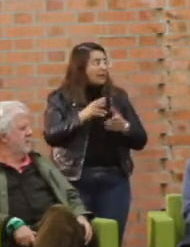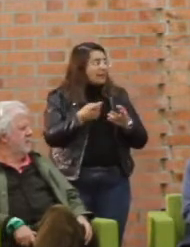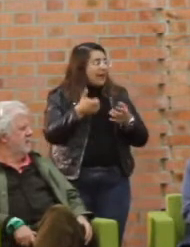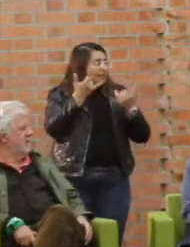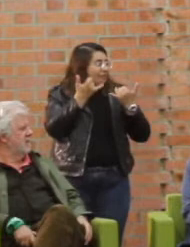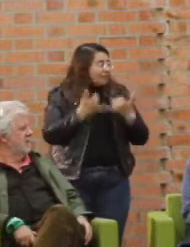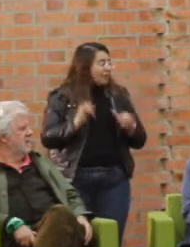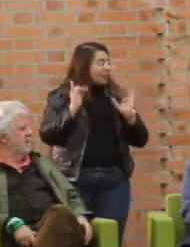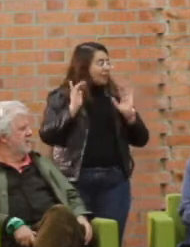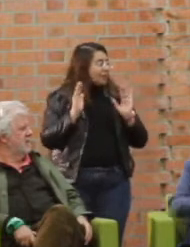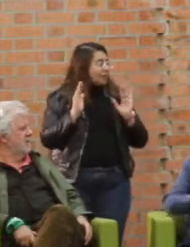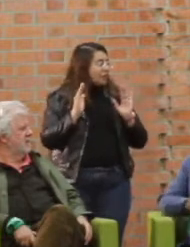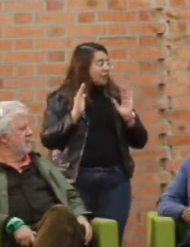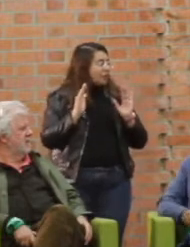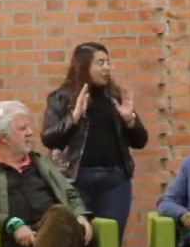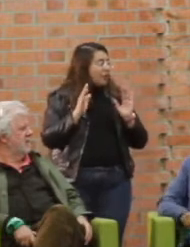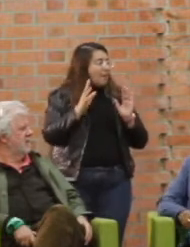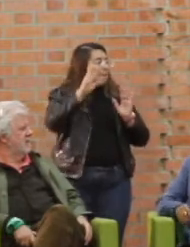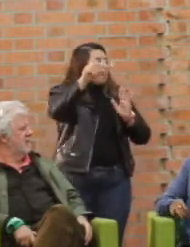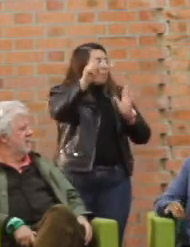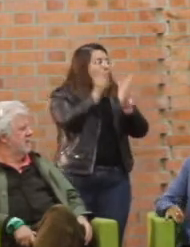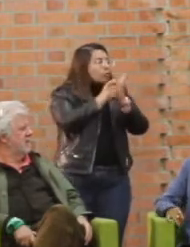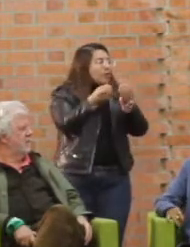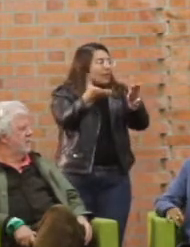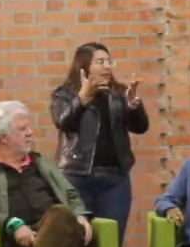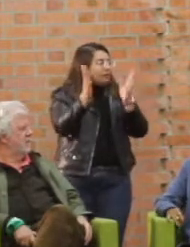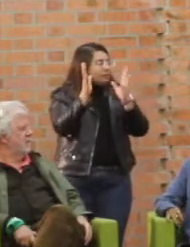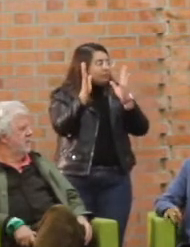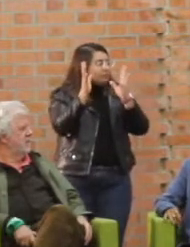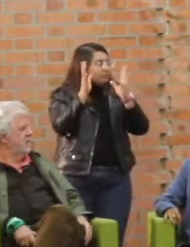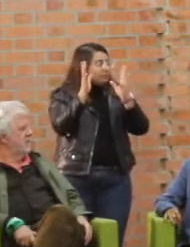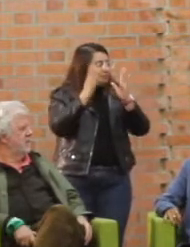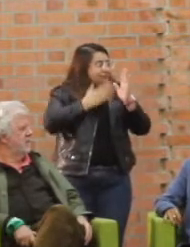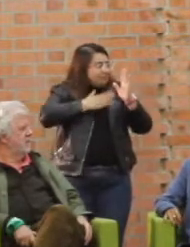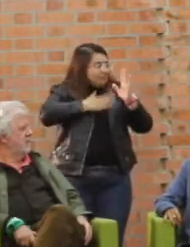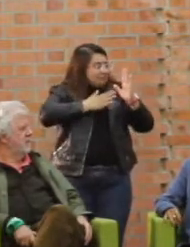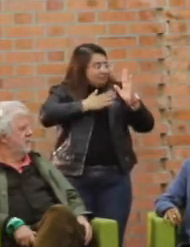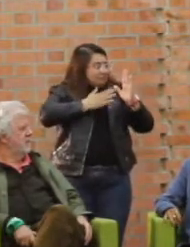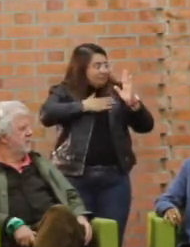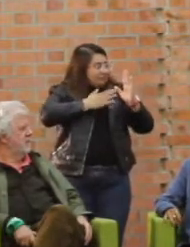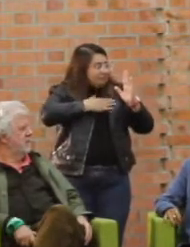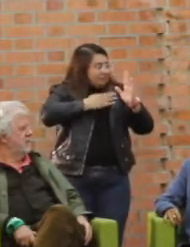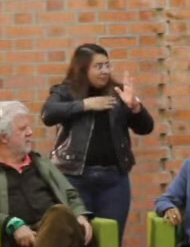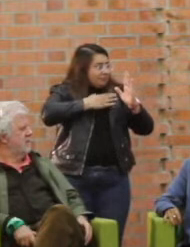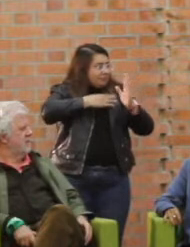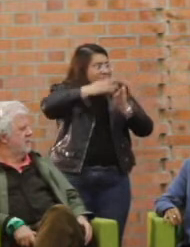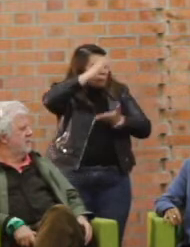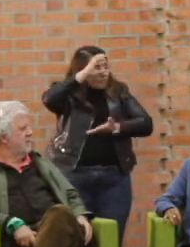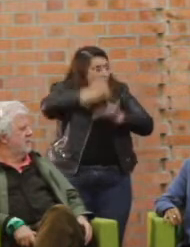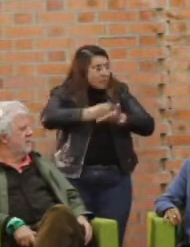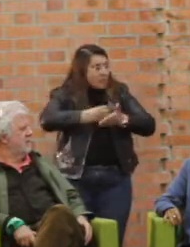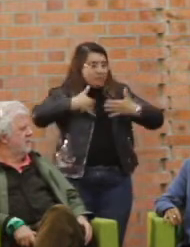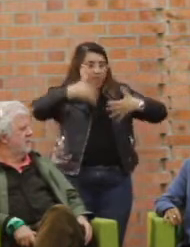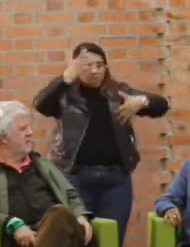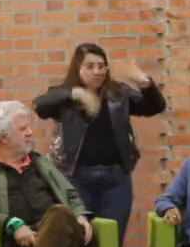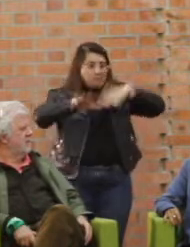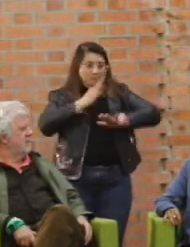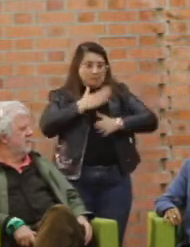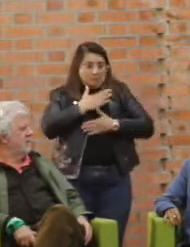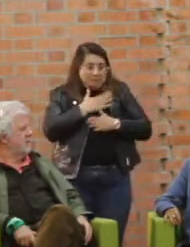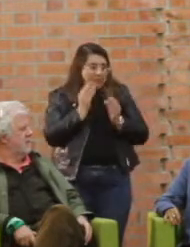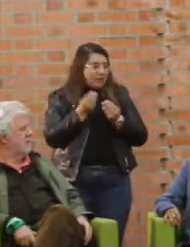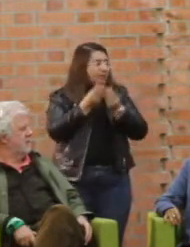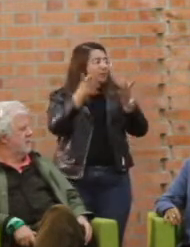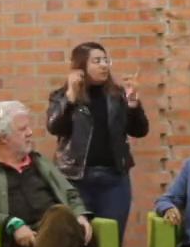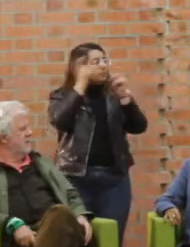pues dejo ahí como un punto de mi de cómo yo evalúe también quizá desde mi propia